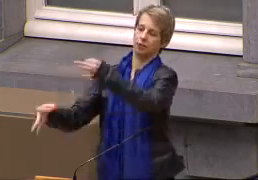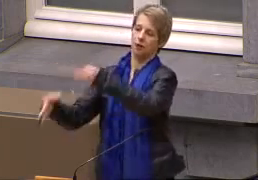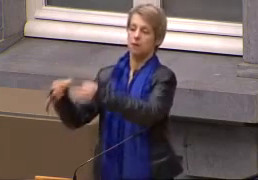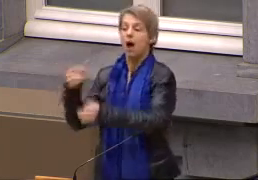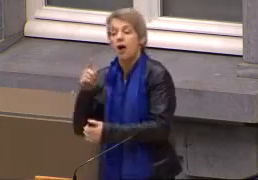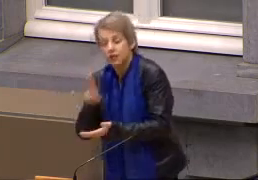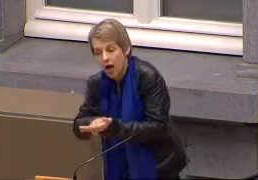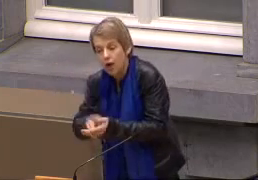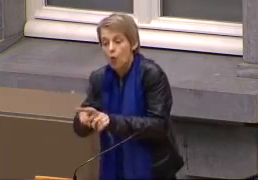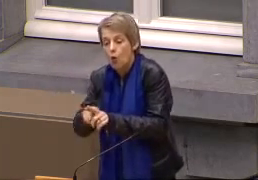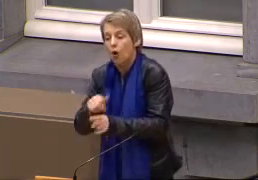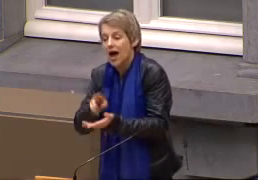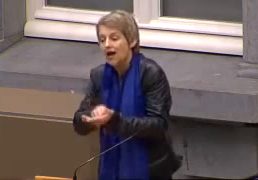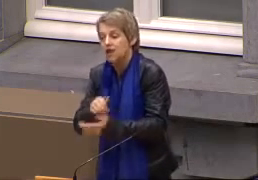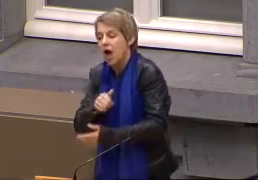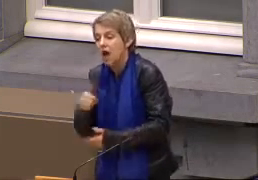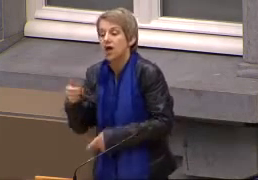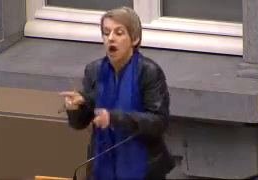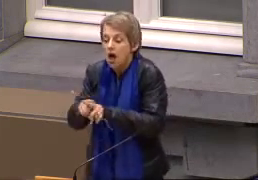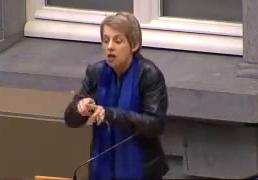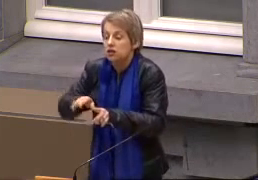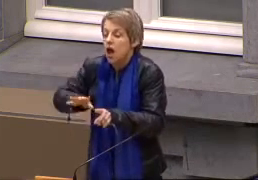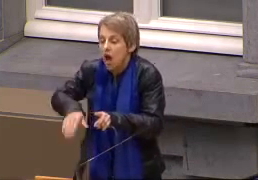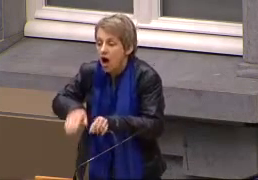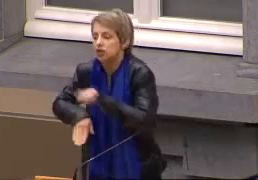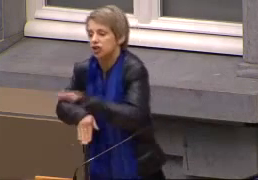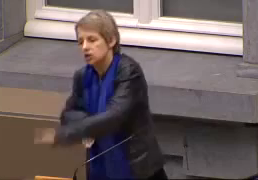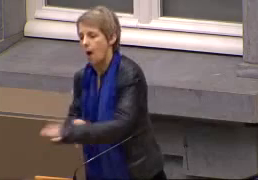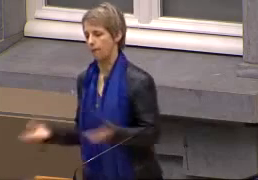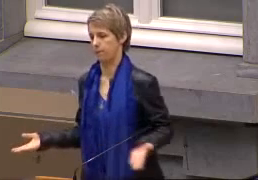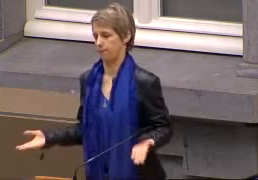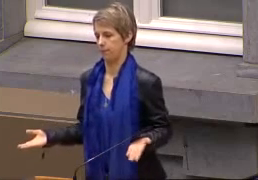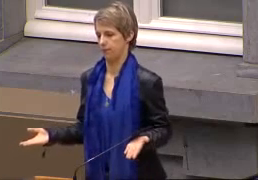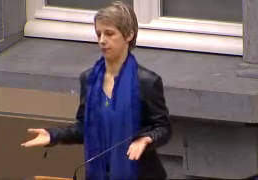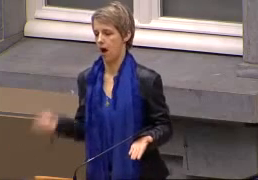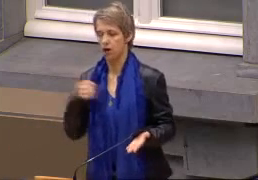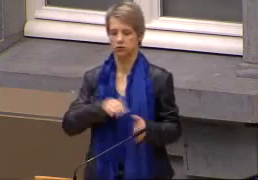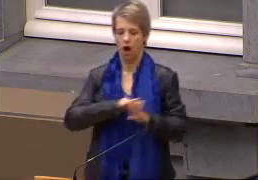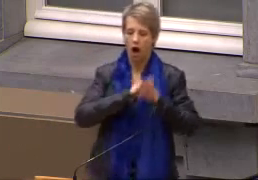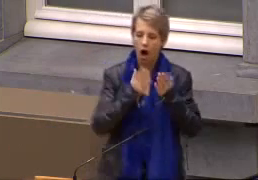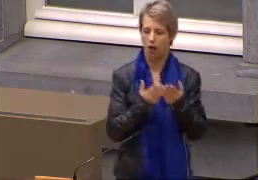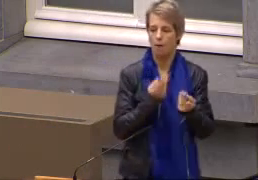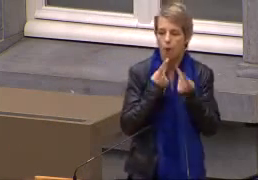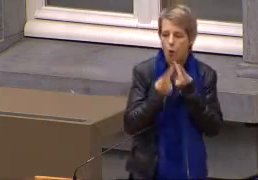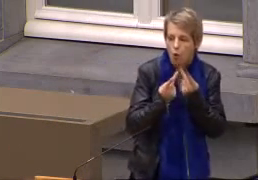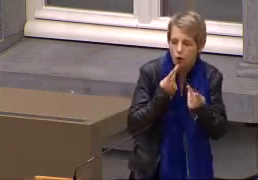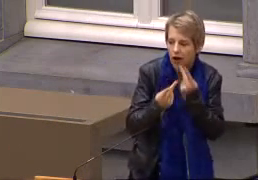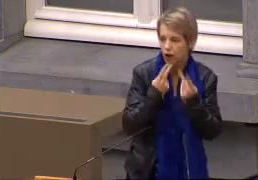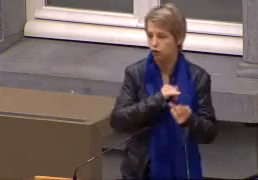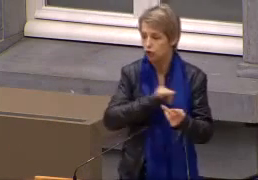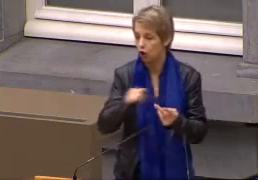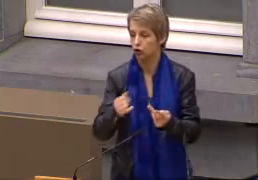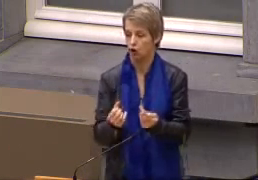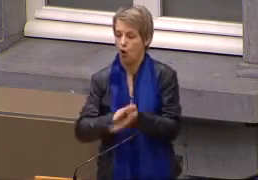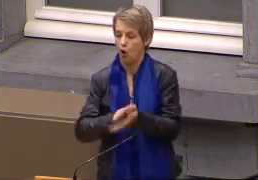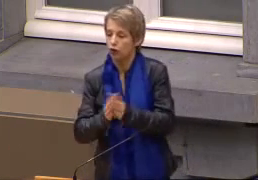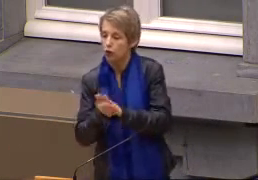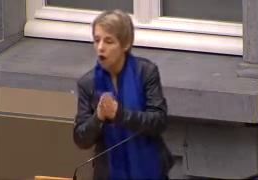En de allerlaatste stap is dan de rechtbank. Maar dat is echt wel de allerlaatste stap. Als alle andere pogingen